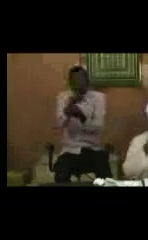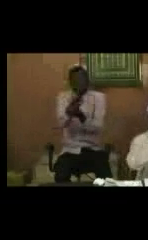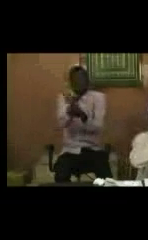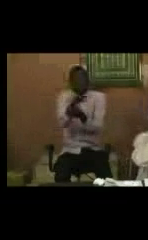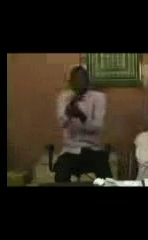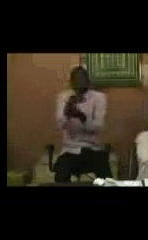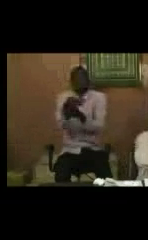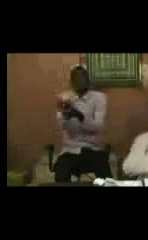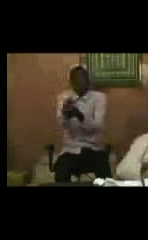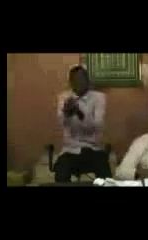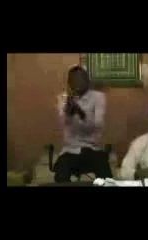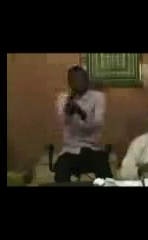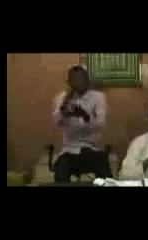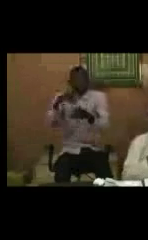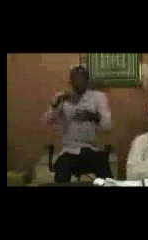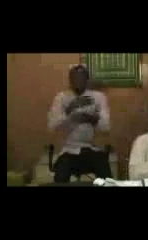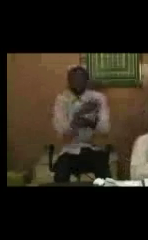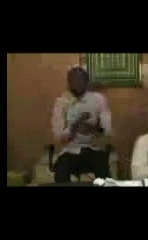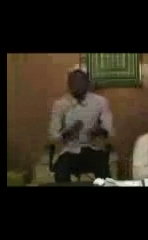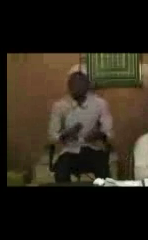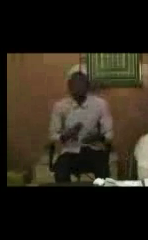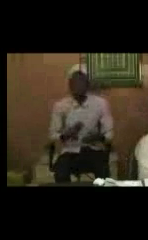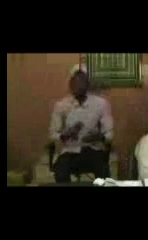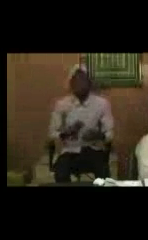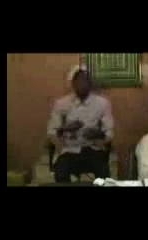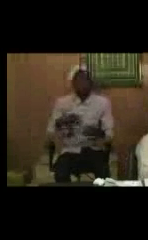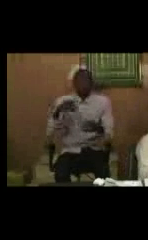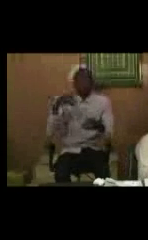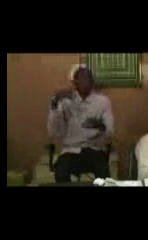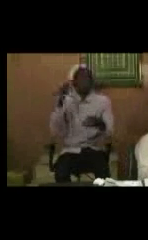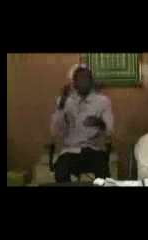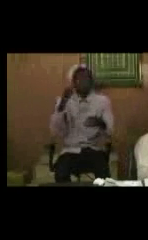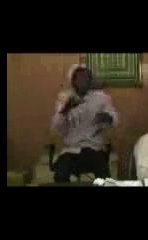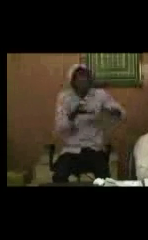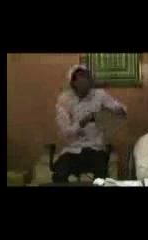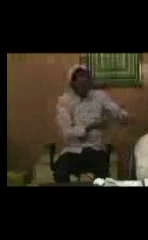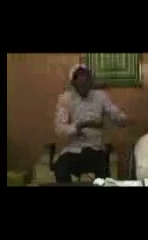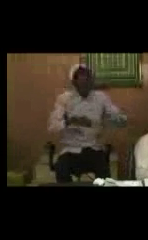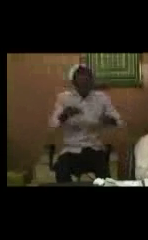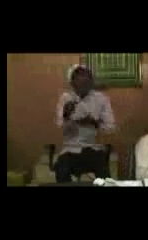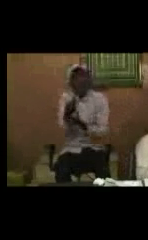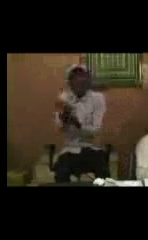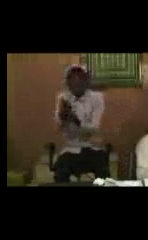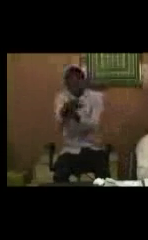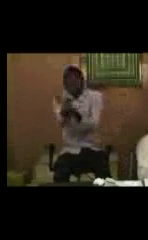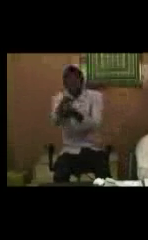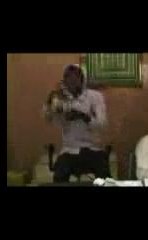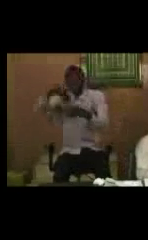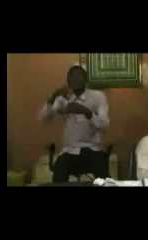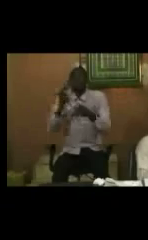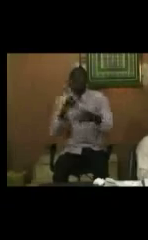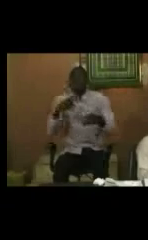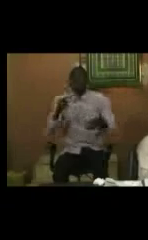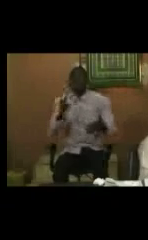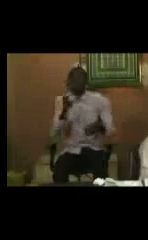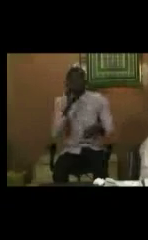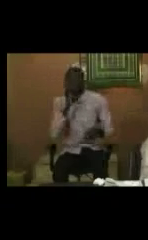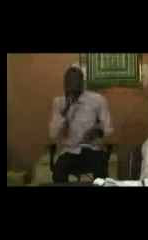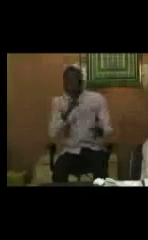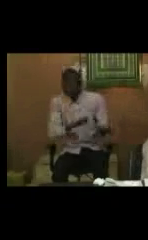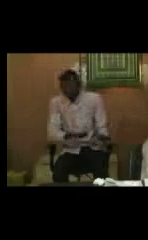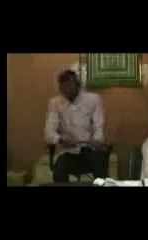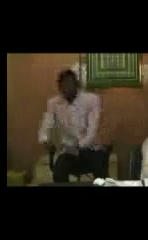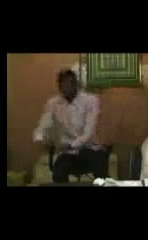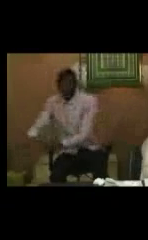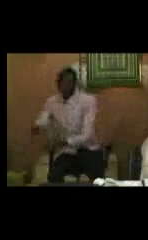wa se lalaye baun olorun de ma de okun bete ati gbon to lo wi ama te ja ba ku fun ara re